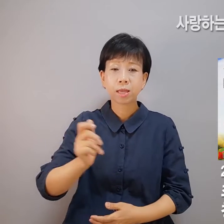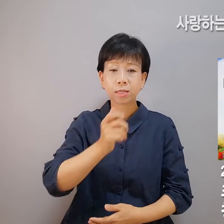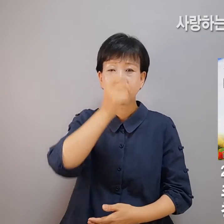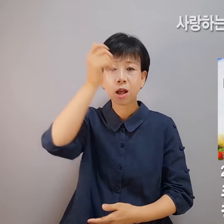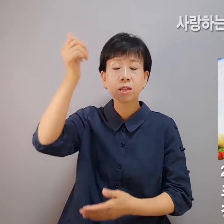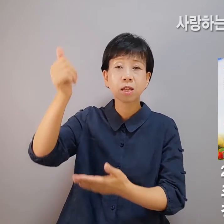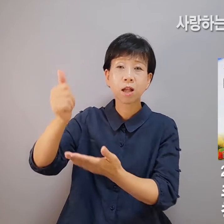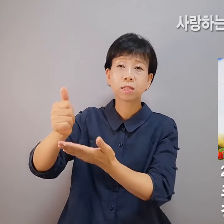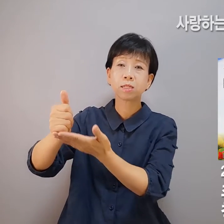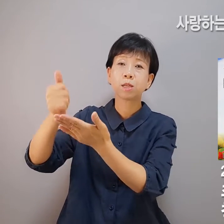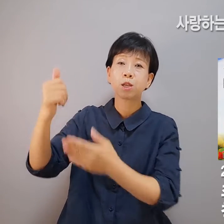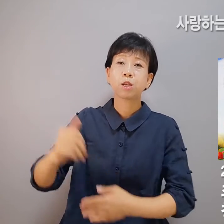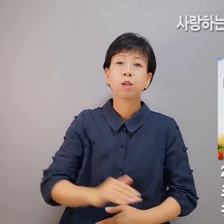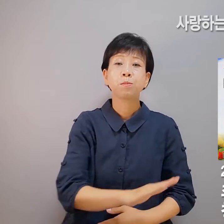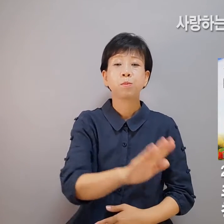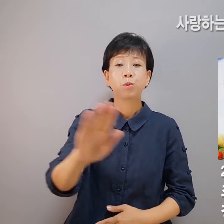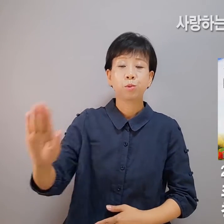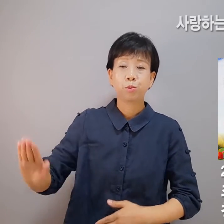위로의 성령님